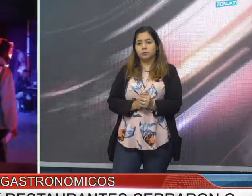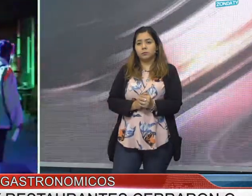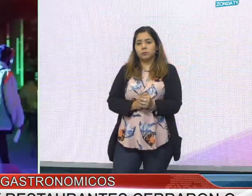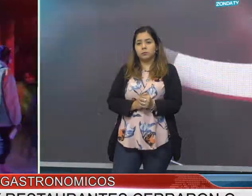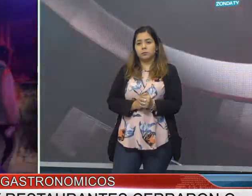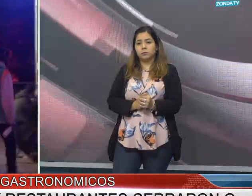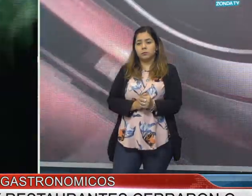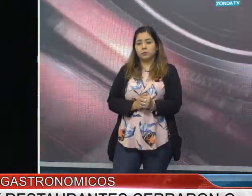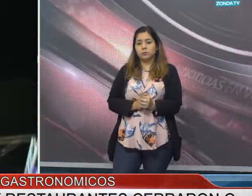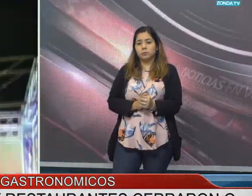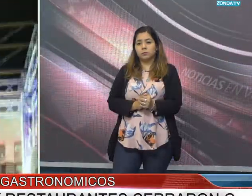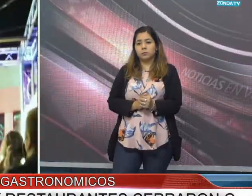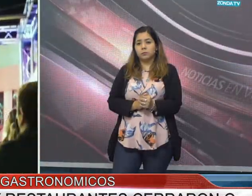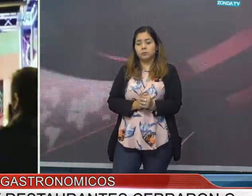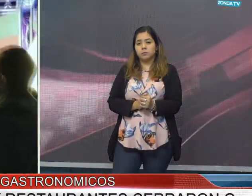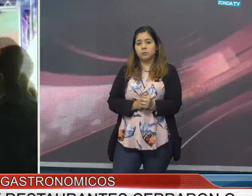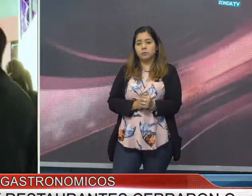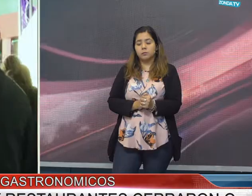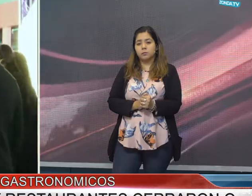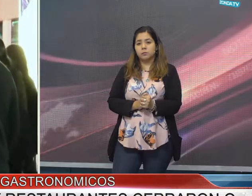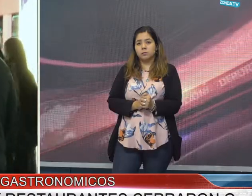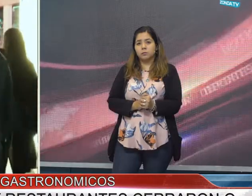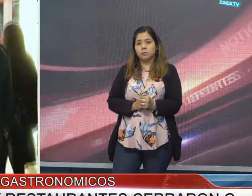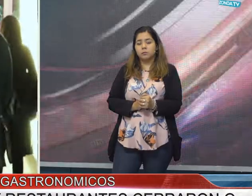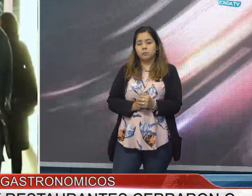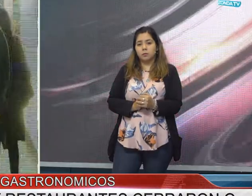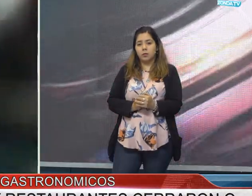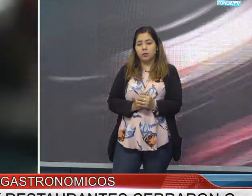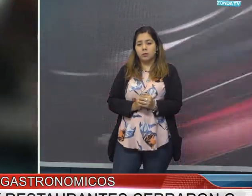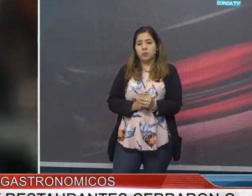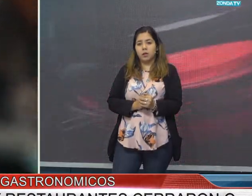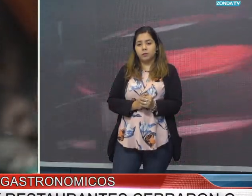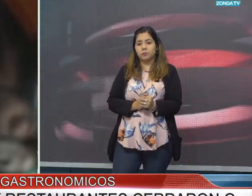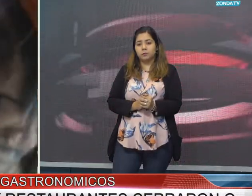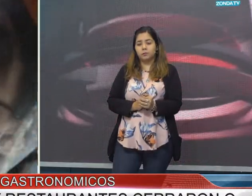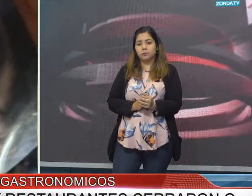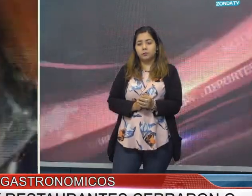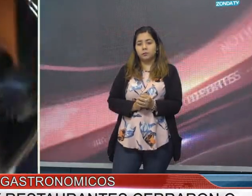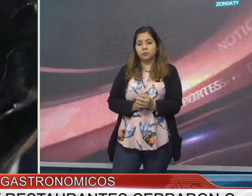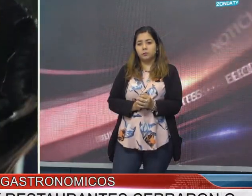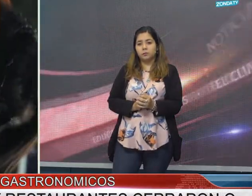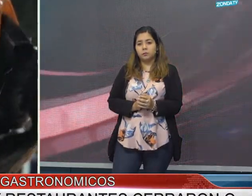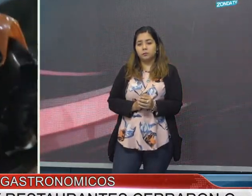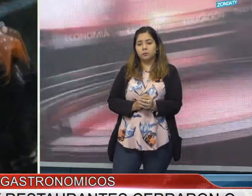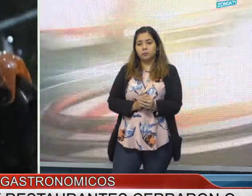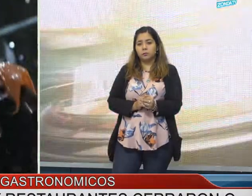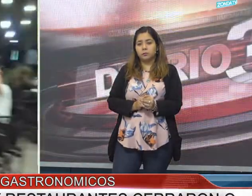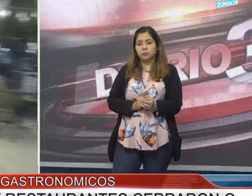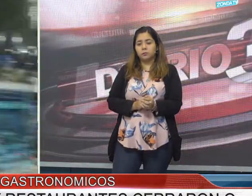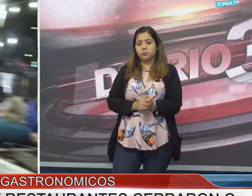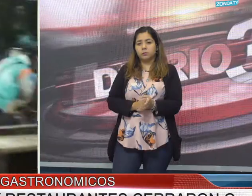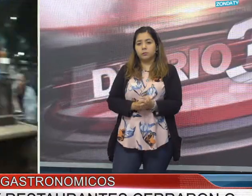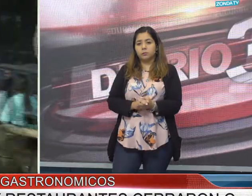de cobrar cuando hubo la situación. Está empeorando, ¿entendés? Claro. O sea, es una situación muy complicada,